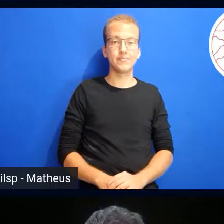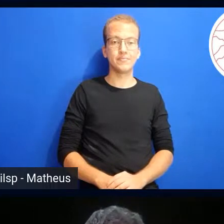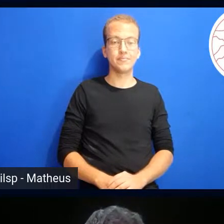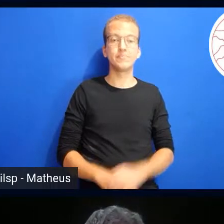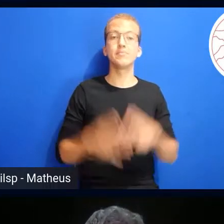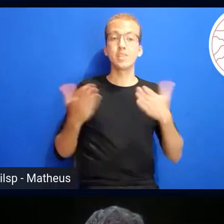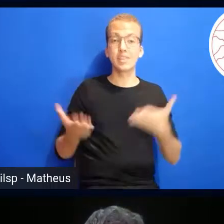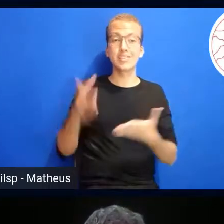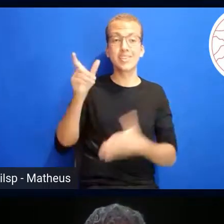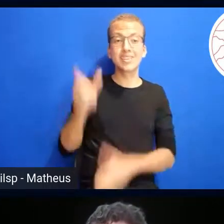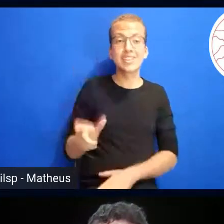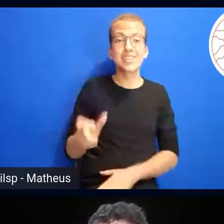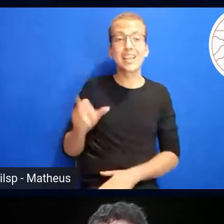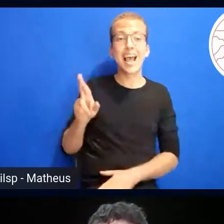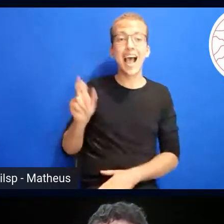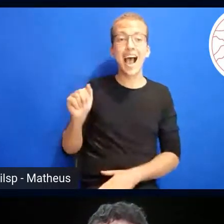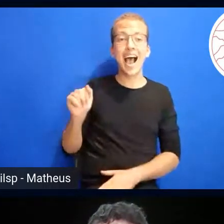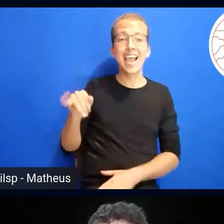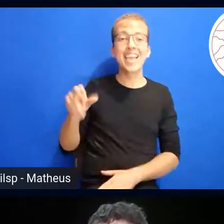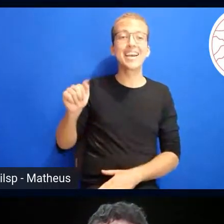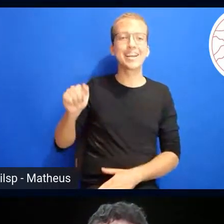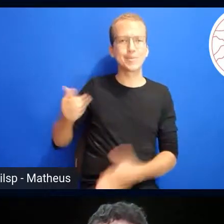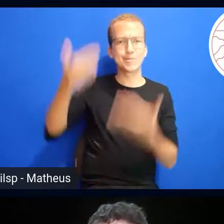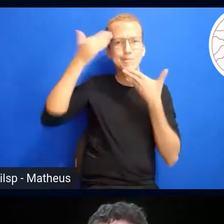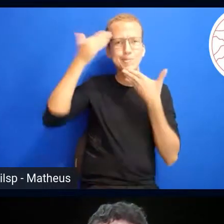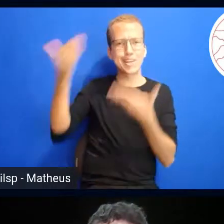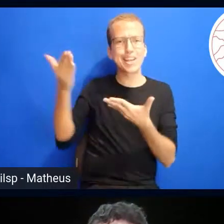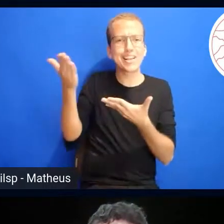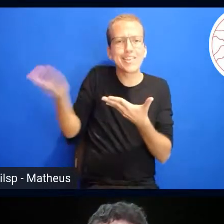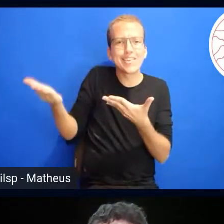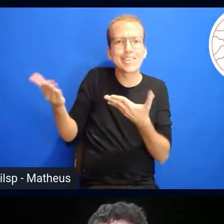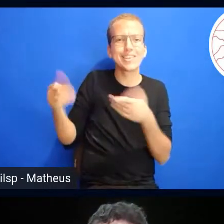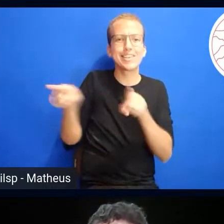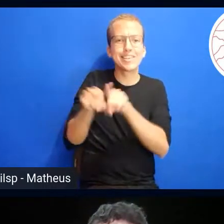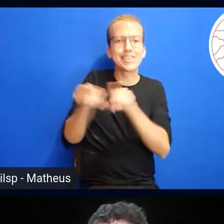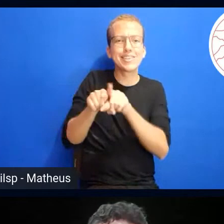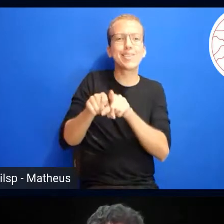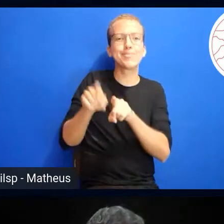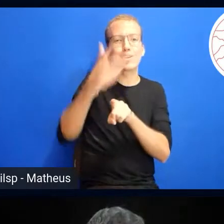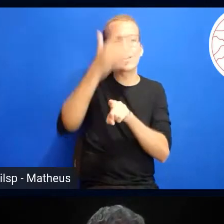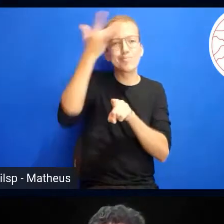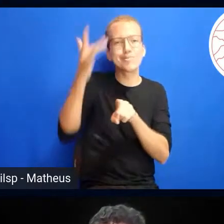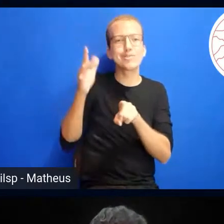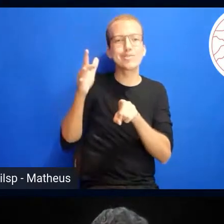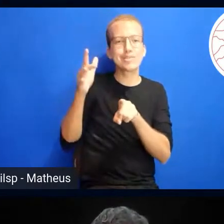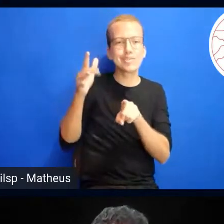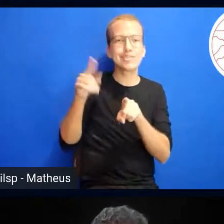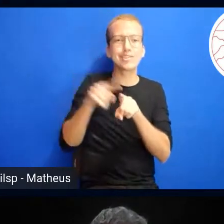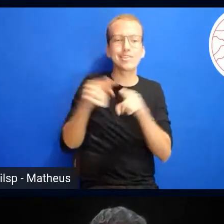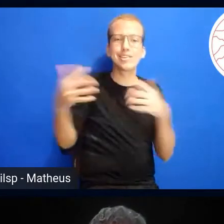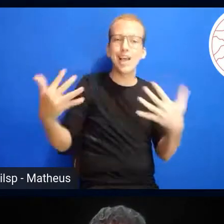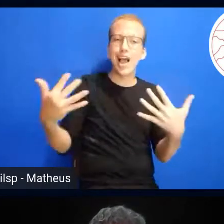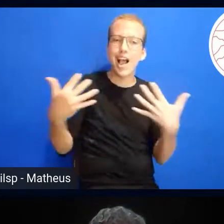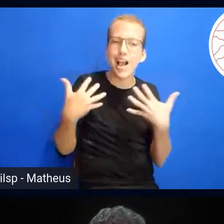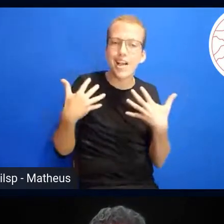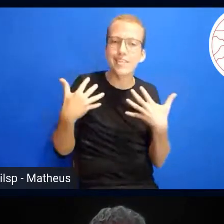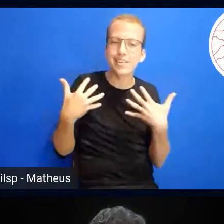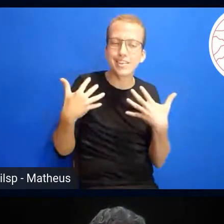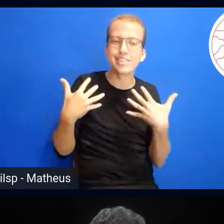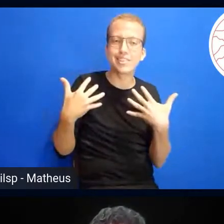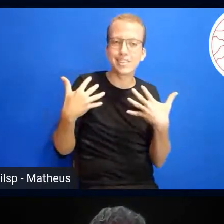muito obrigada, né, novamente a você, a todas as outras pessoas que estão nos assistindo, que estão fazendo